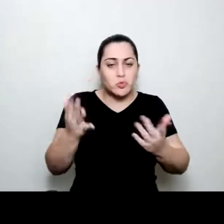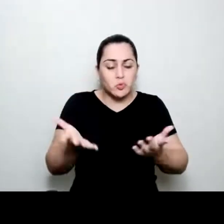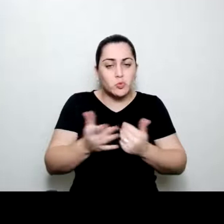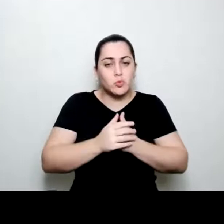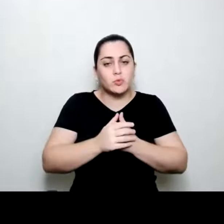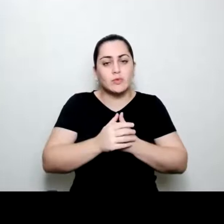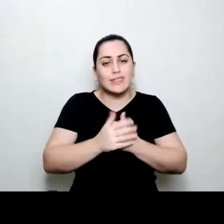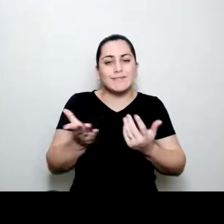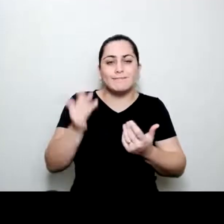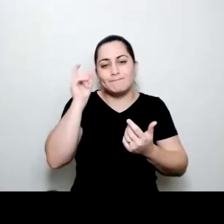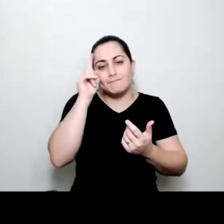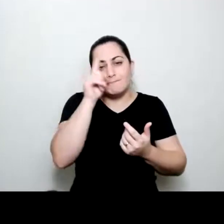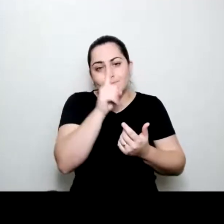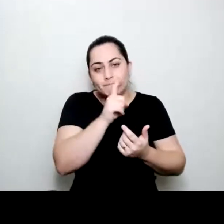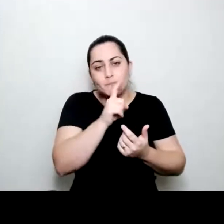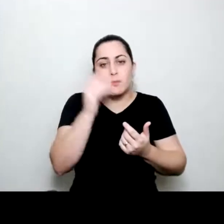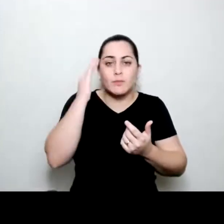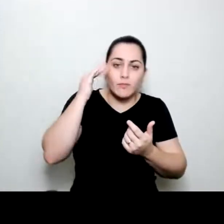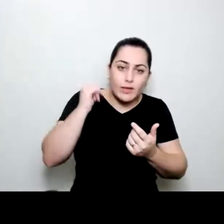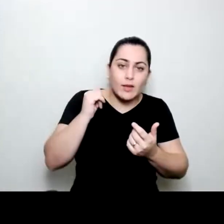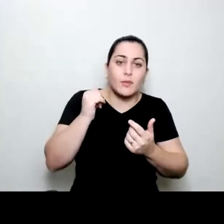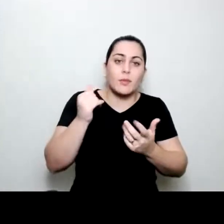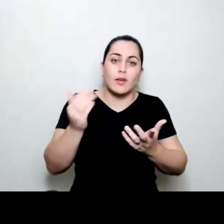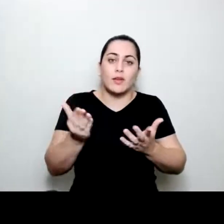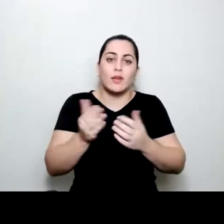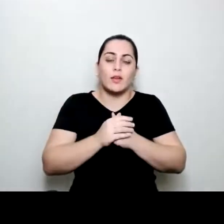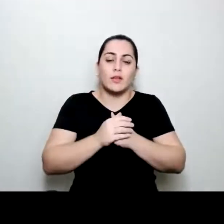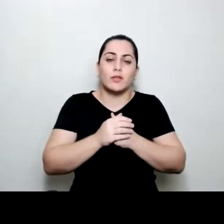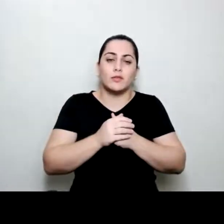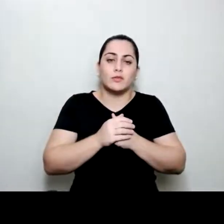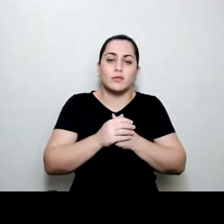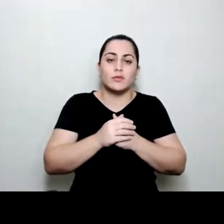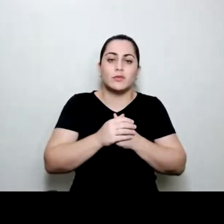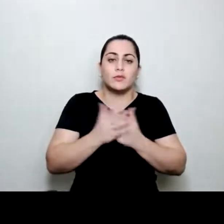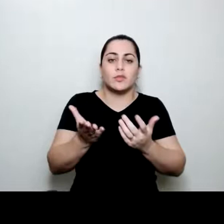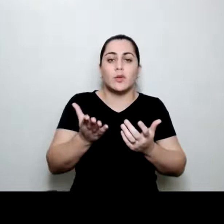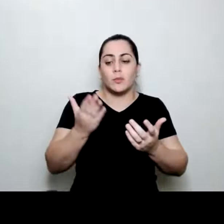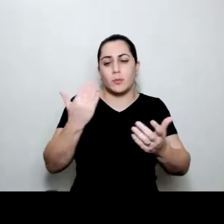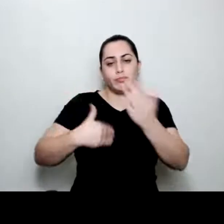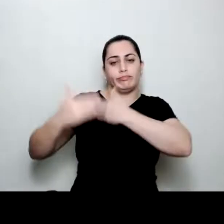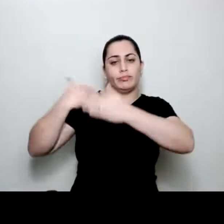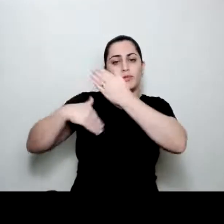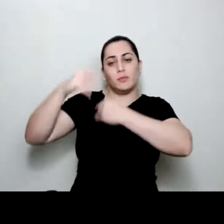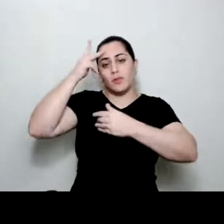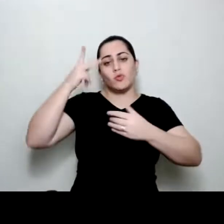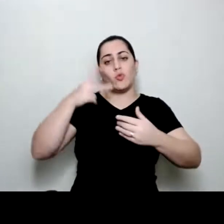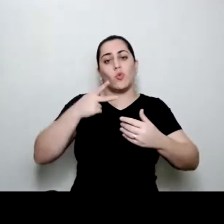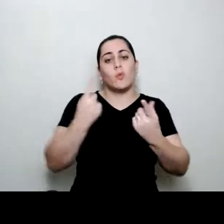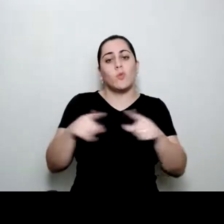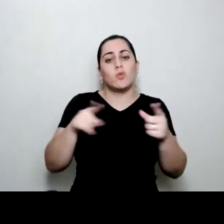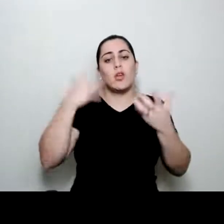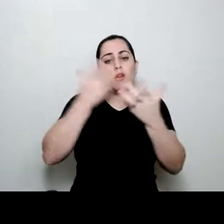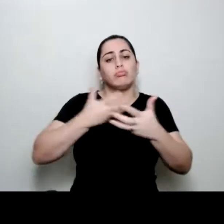é difícil saber como se os nossos antepassados cantavam se não temos